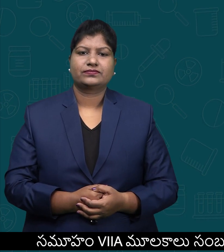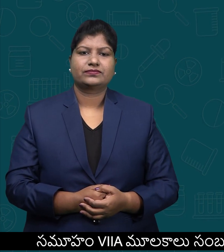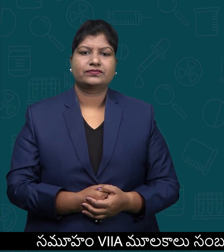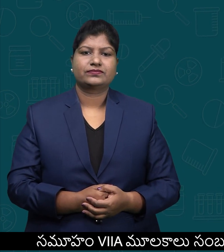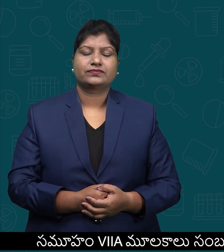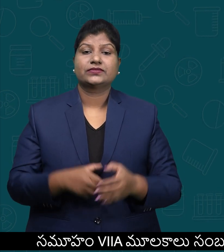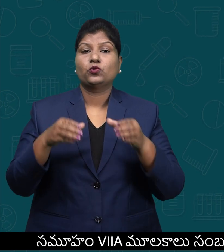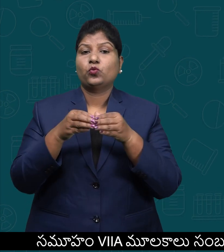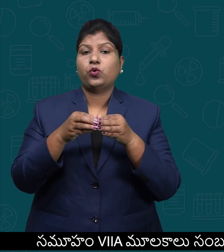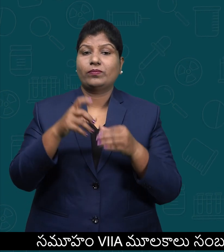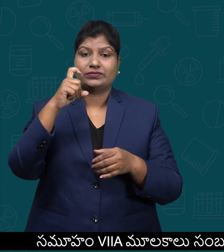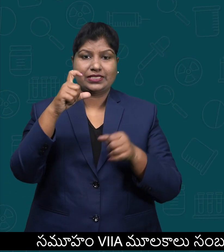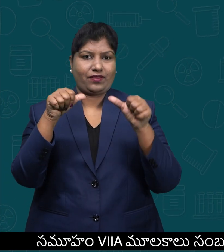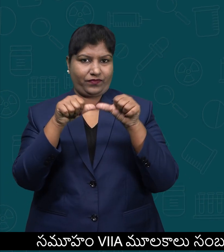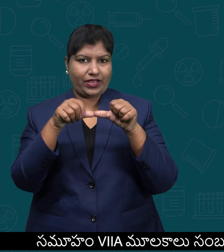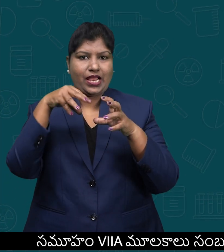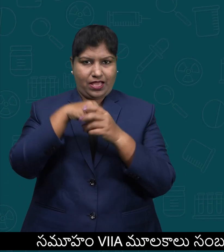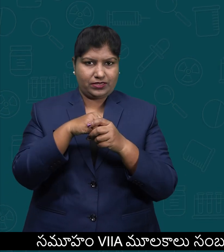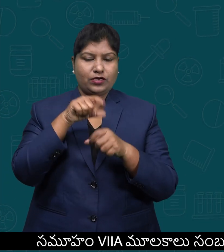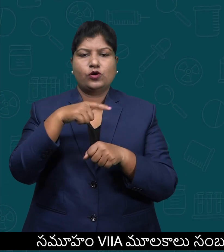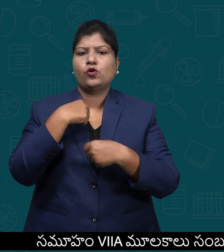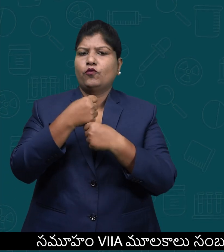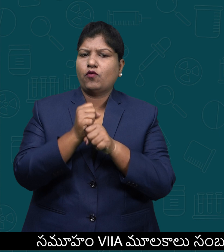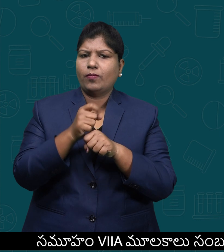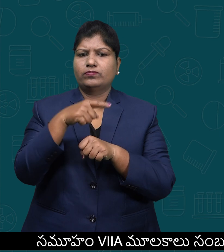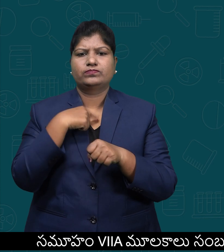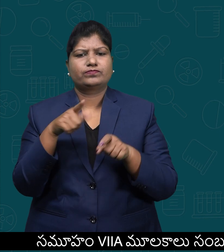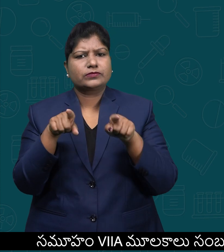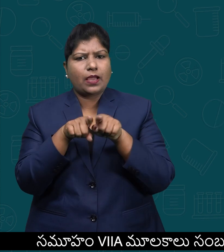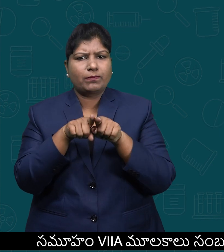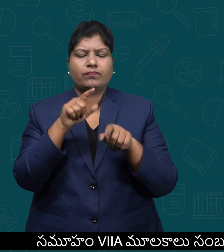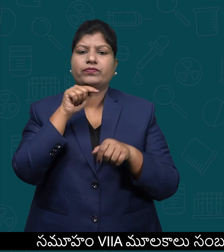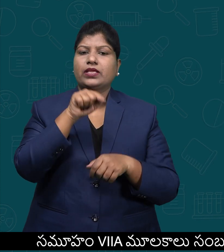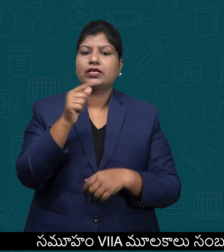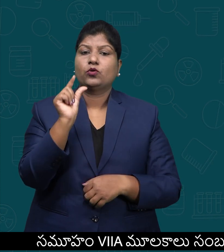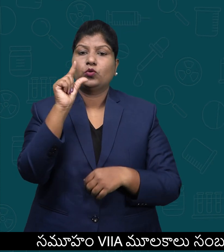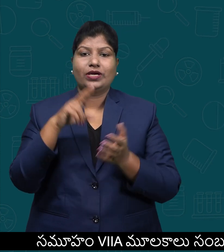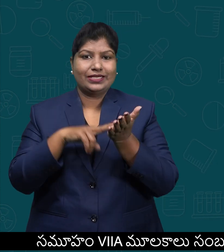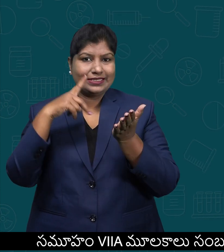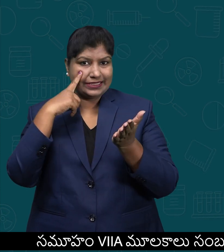సమూహం 7A మూలకాలు సంబంధిత ఏకమాత్ర యానయాన్లను